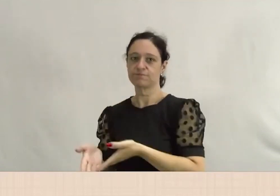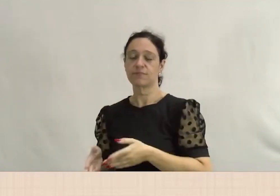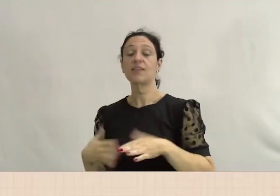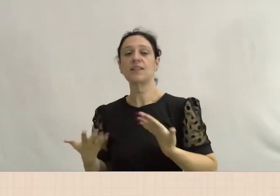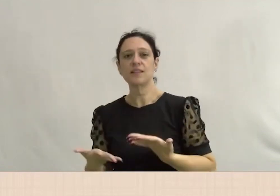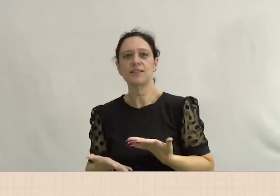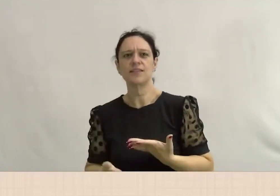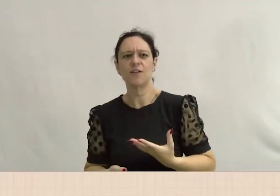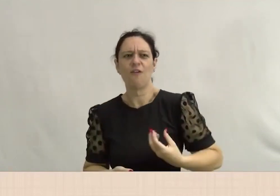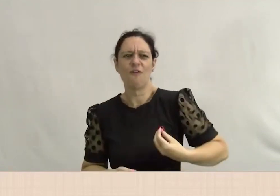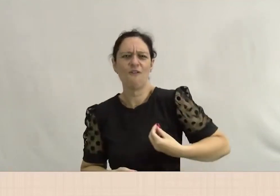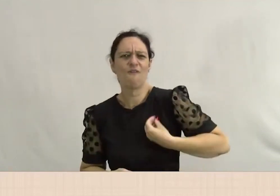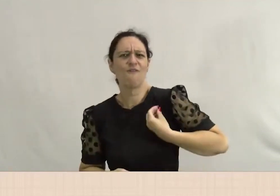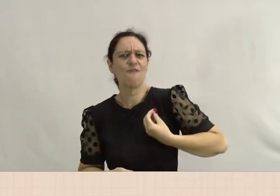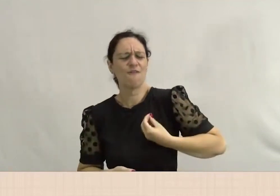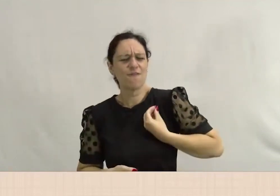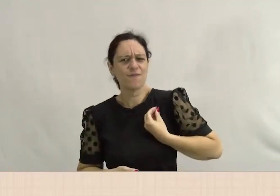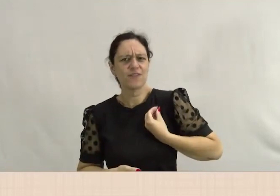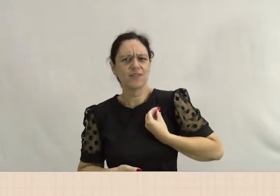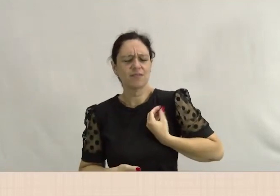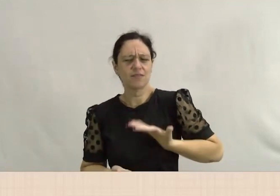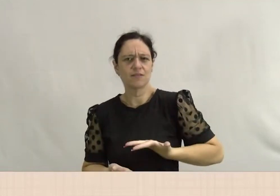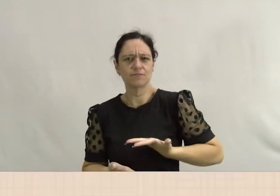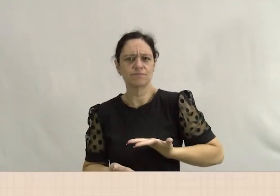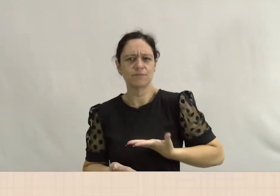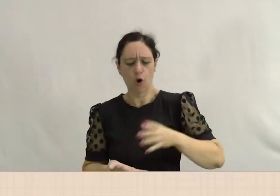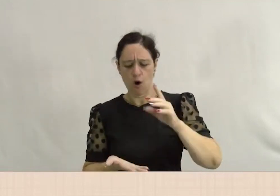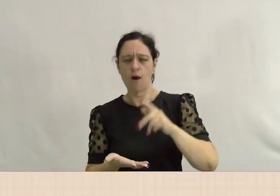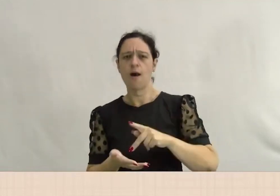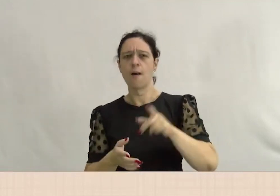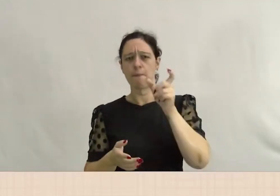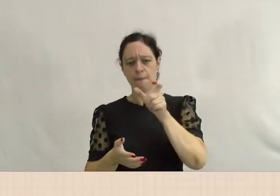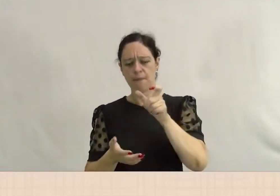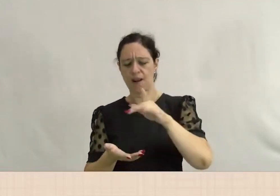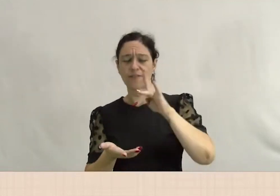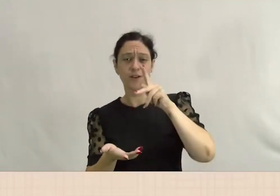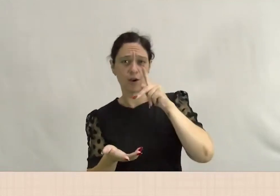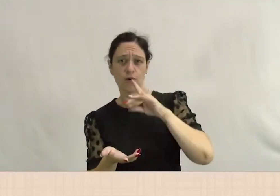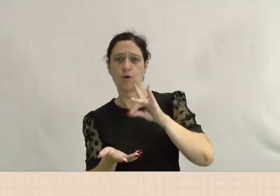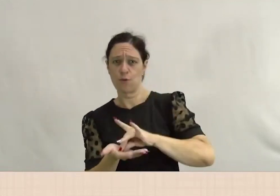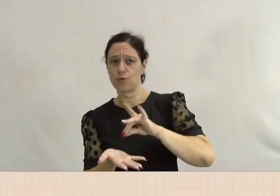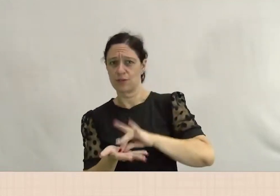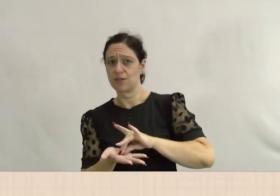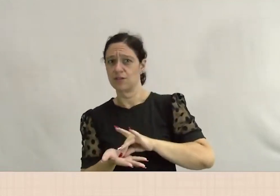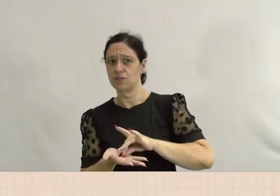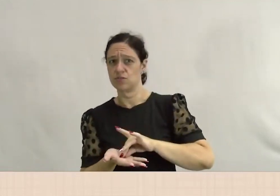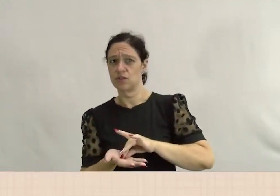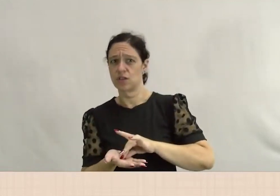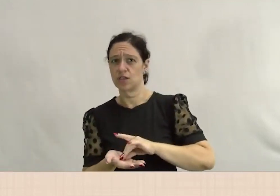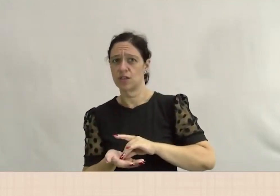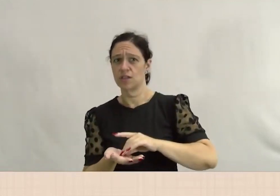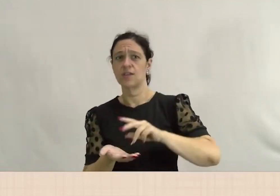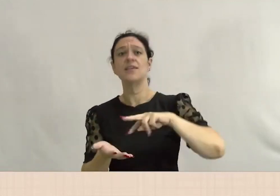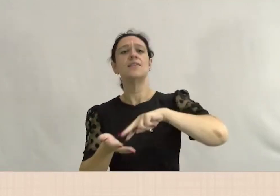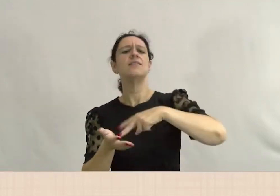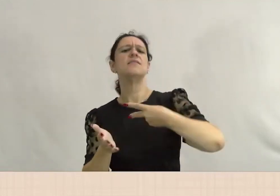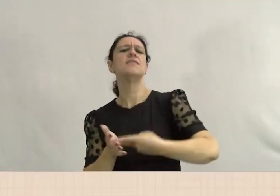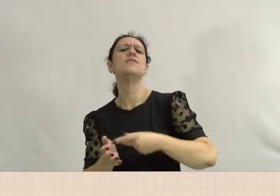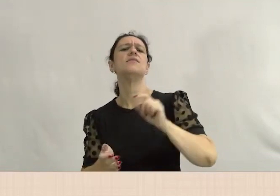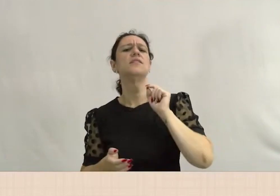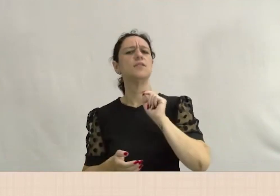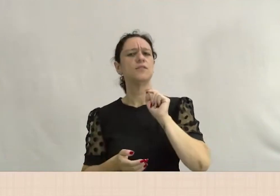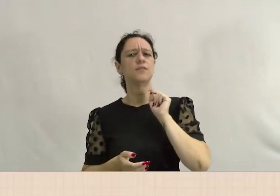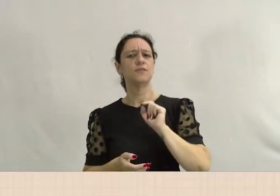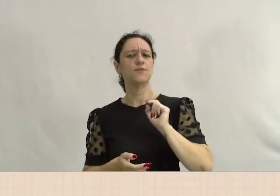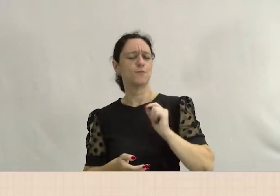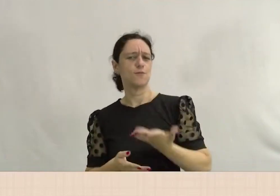hebraico é neshama. Essa mesma palavra neshama foi traduzida